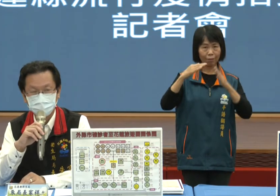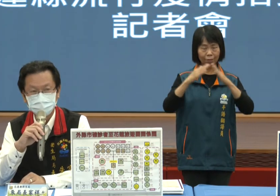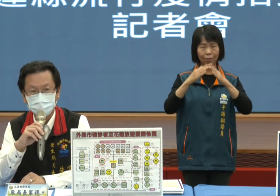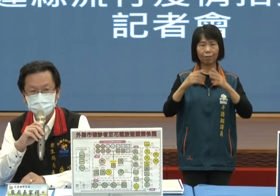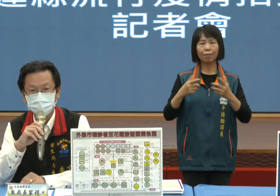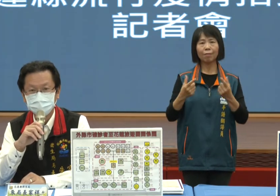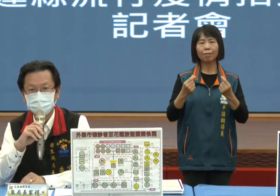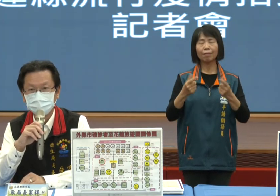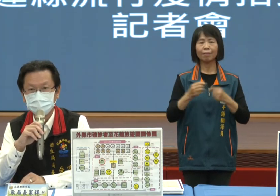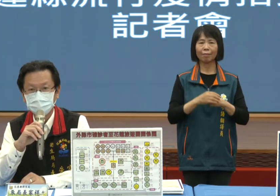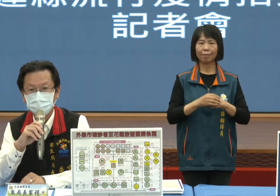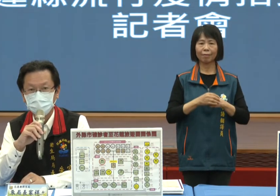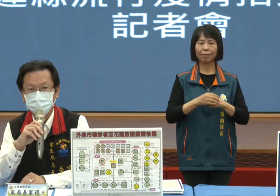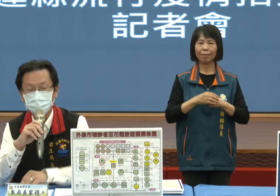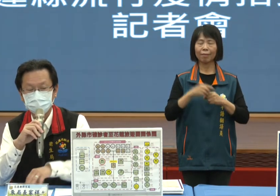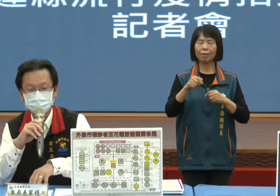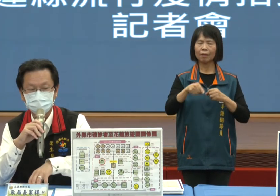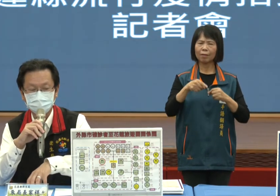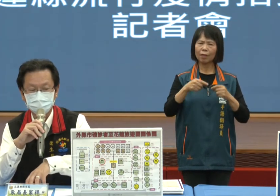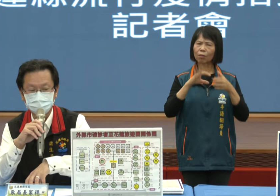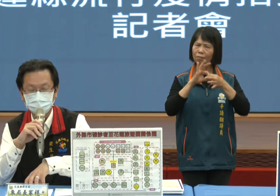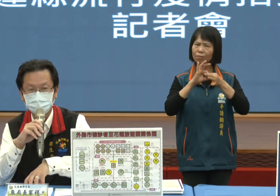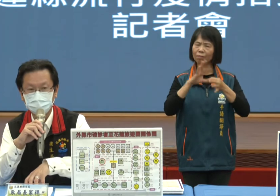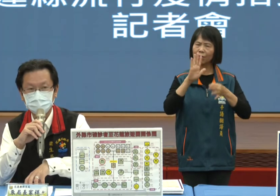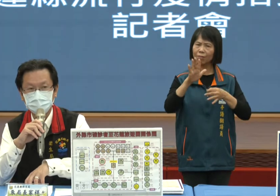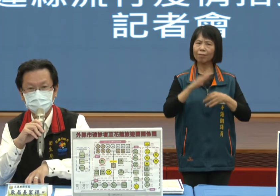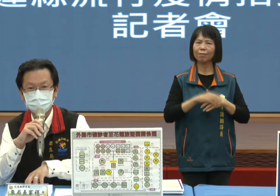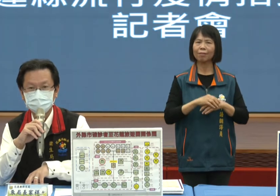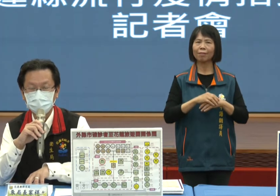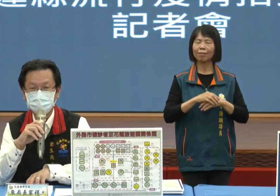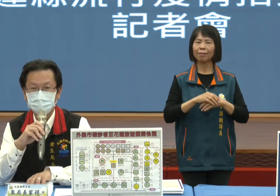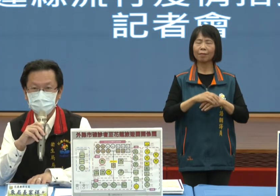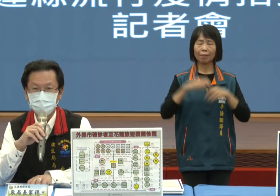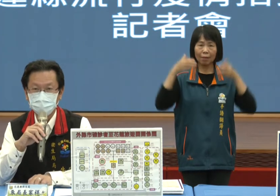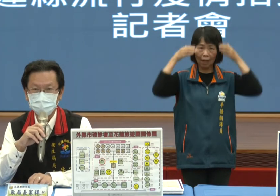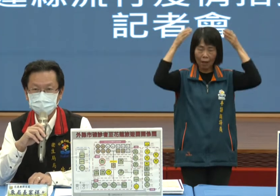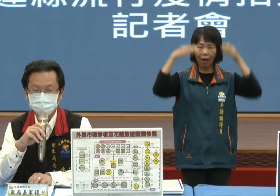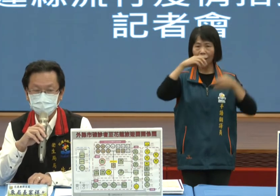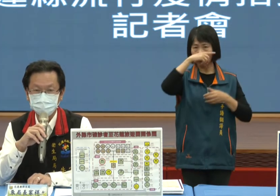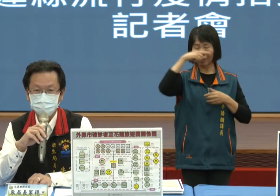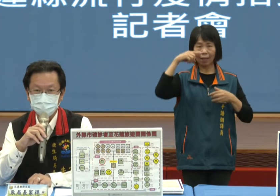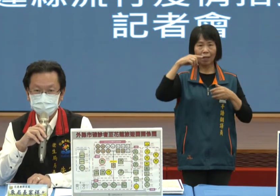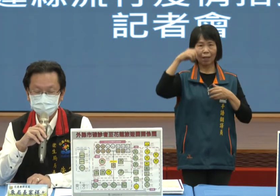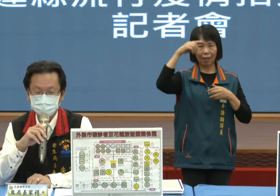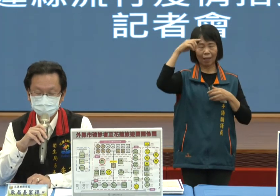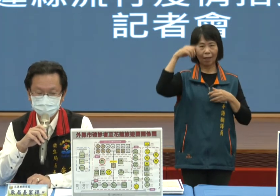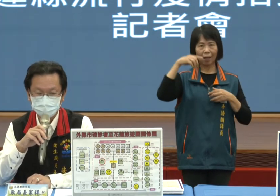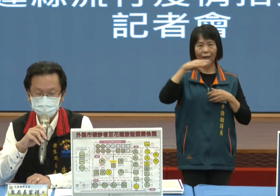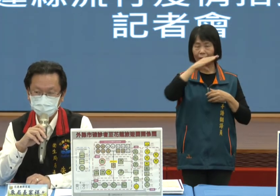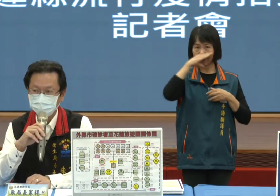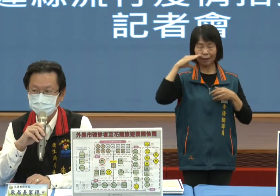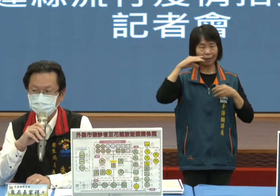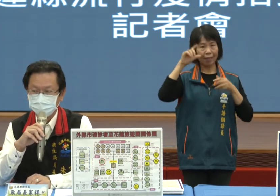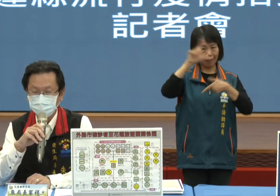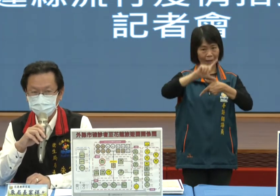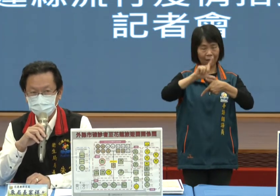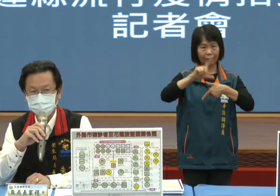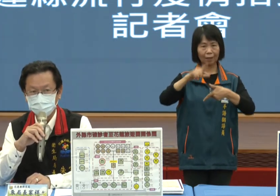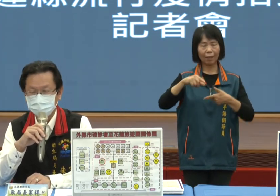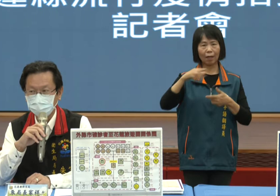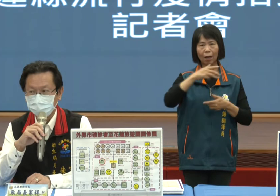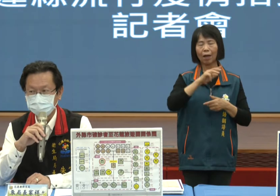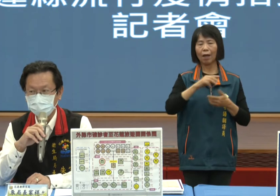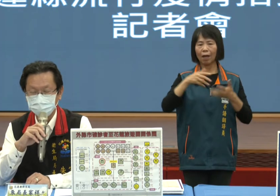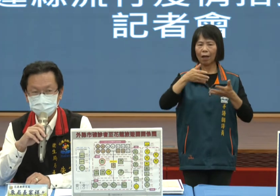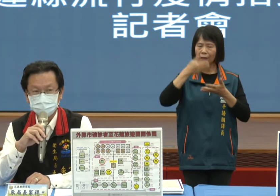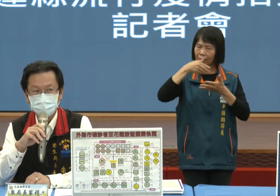奥斯卡美式餐厅，奥斯卡美式。所以各位，我们在后面所描述的这几个个案。都跟